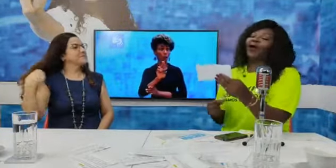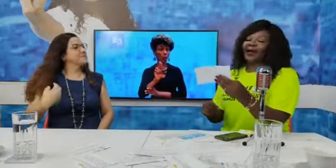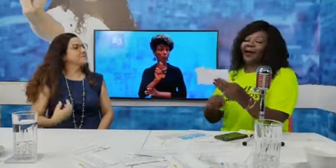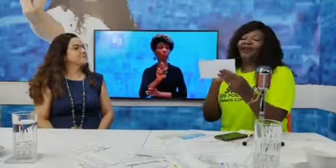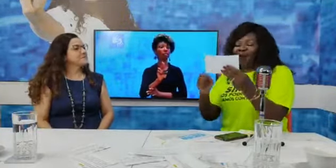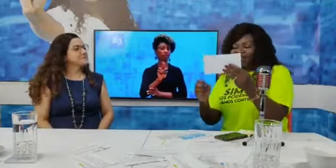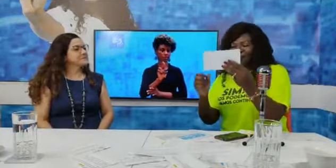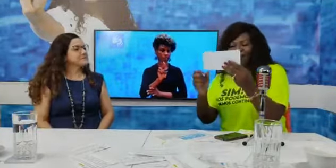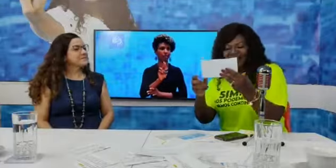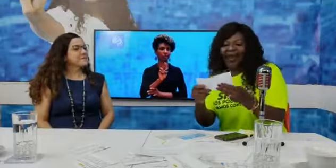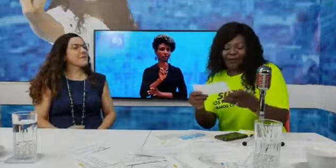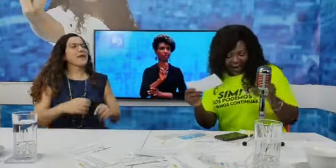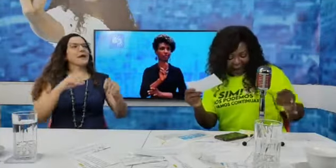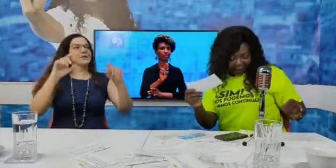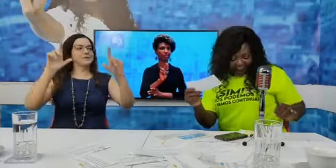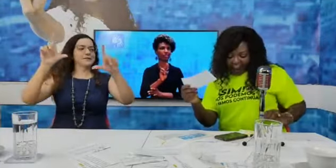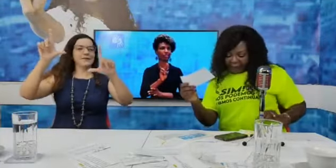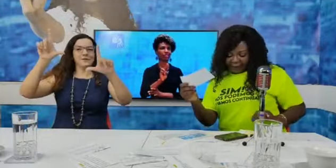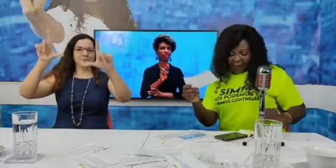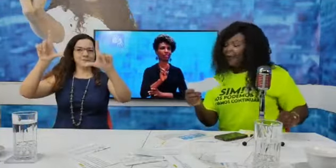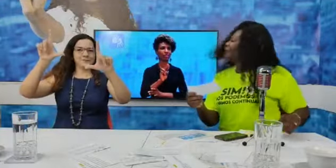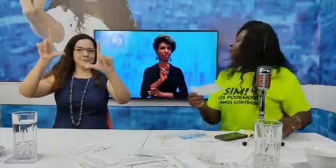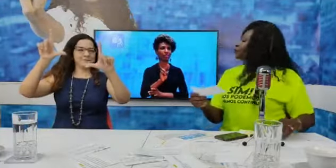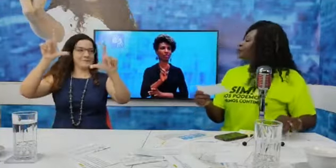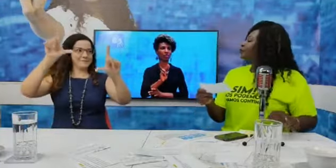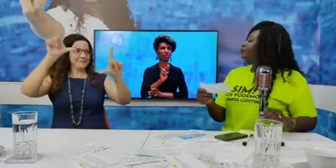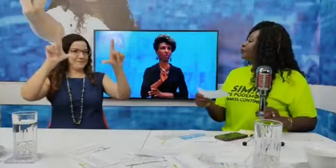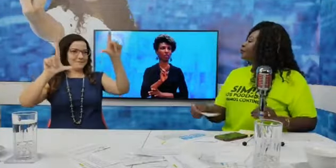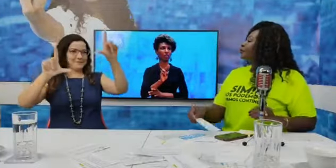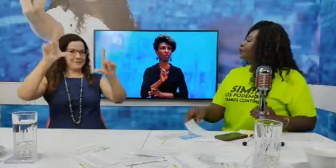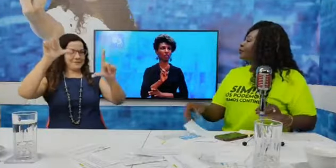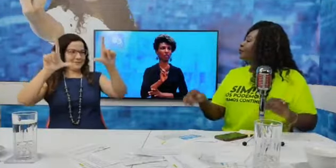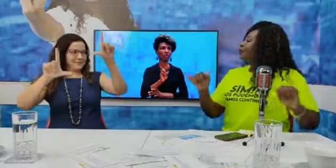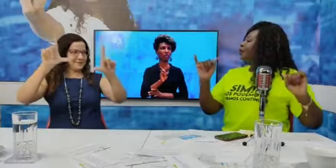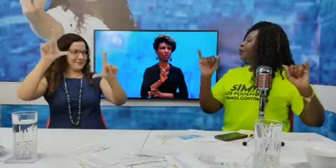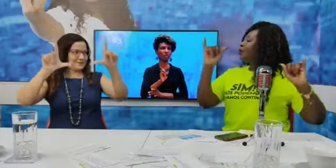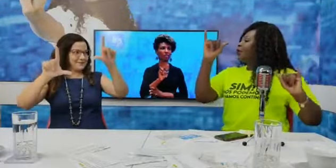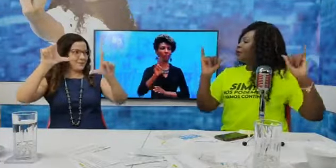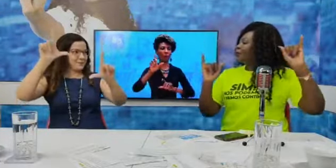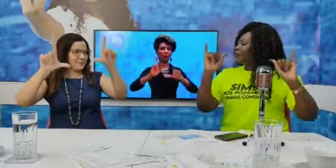do programa Forte por Ser Mulher. Tá?